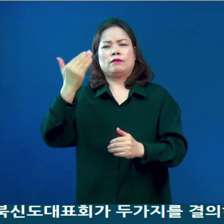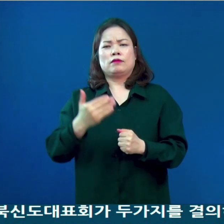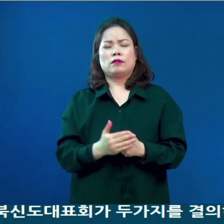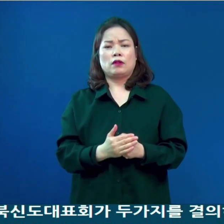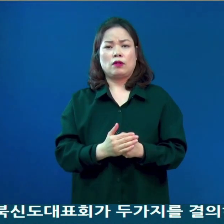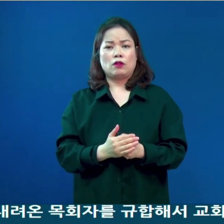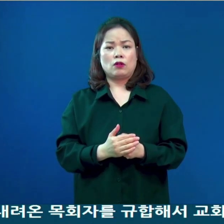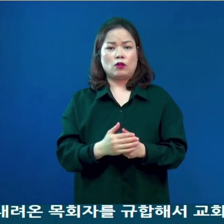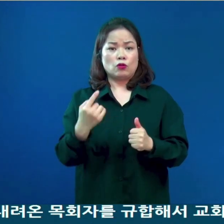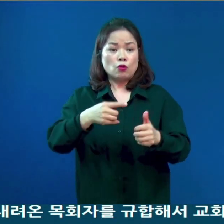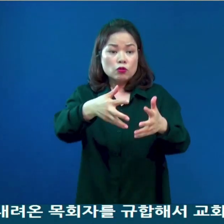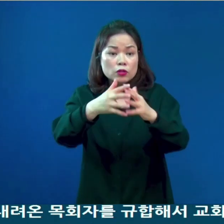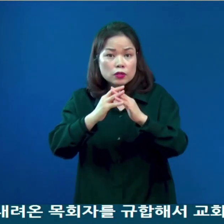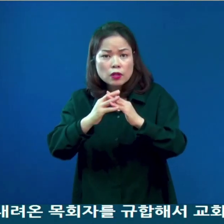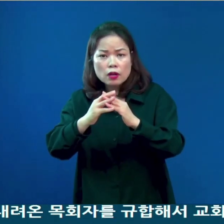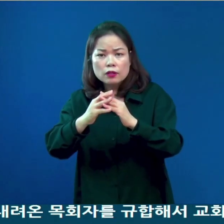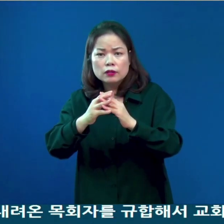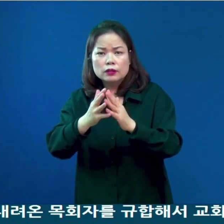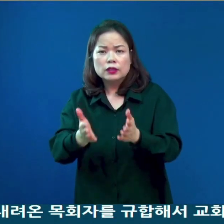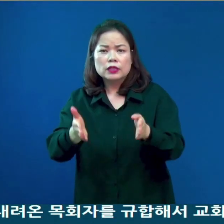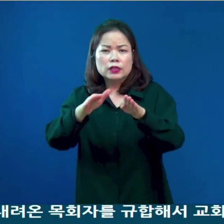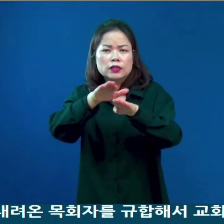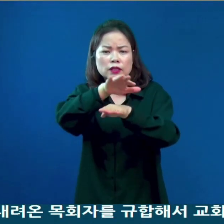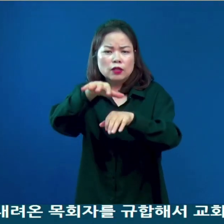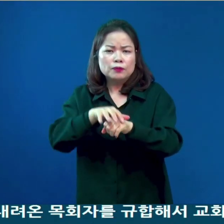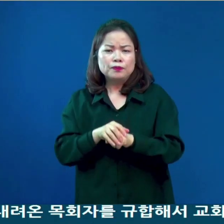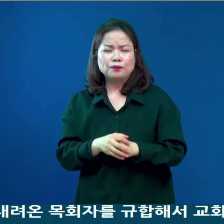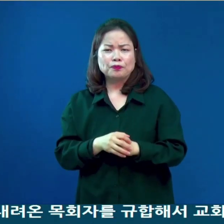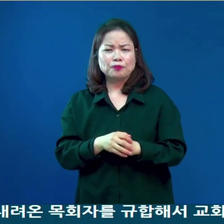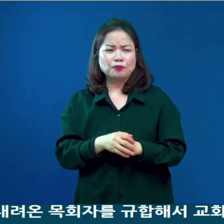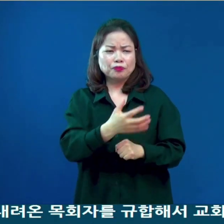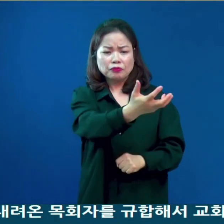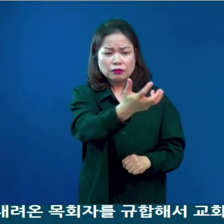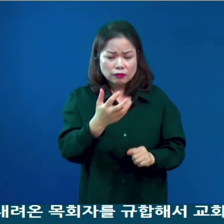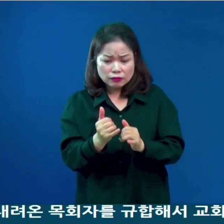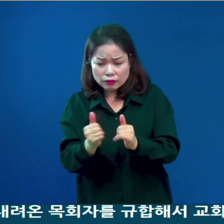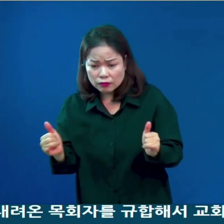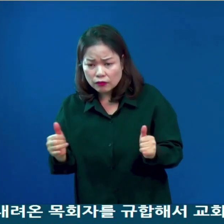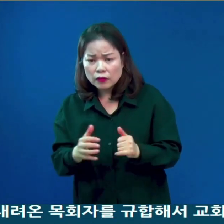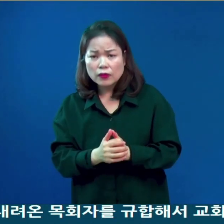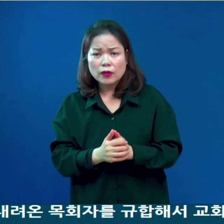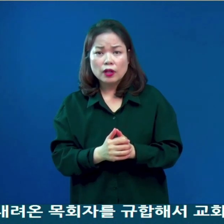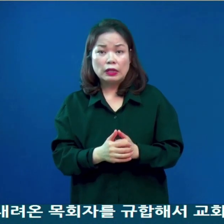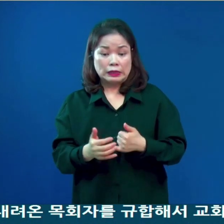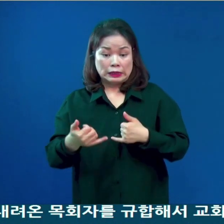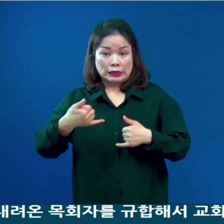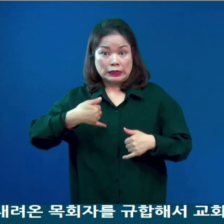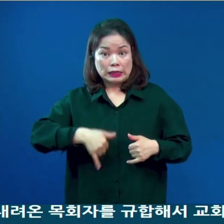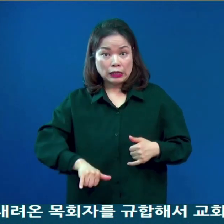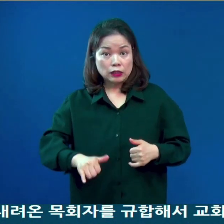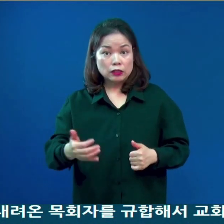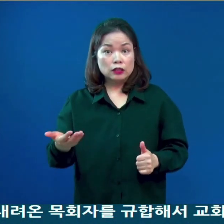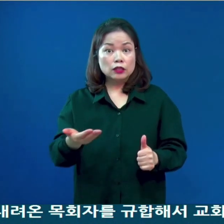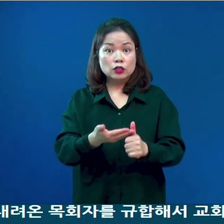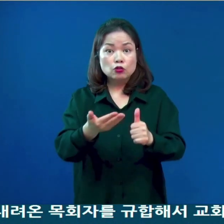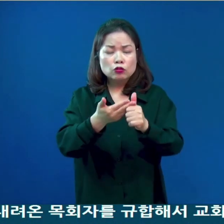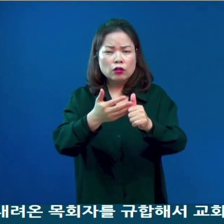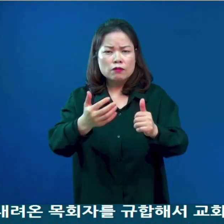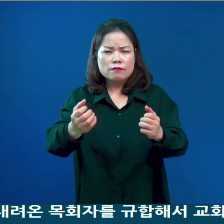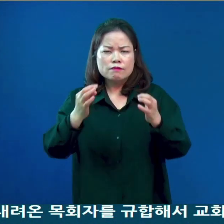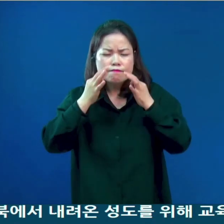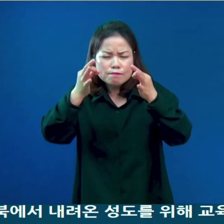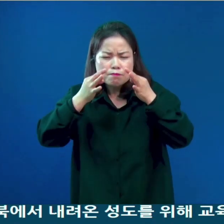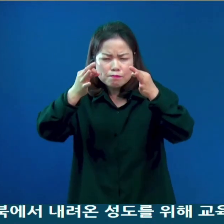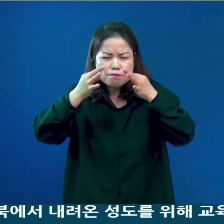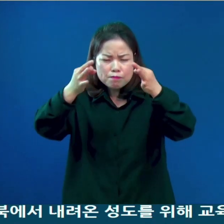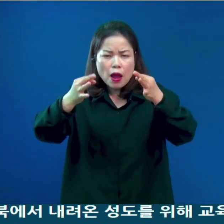교육을 세운 거예요. 그래서 실향민들과 이 소위 월남민들은 자녀를 키우는데 온 힘을 다했던